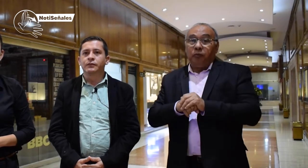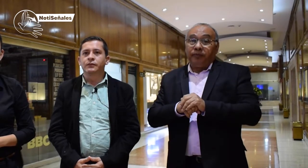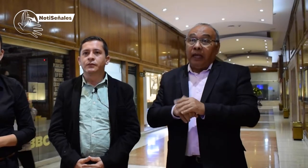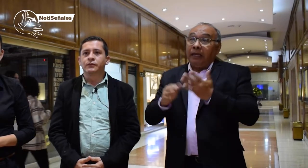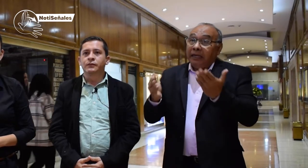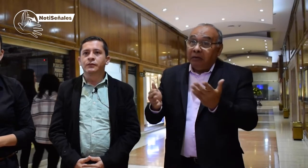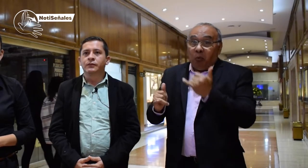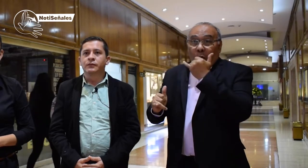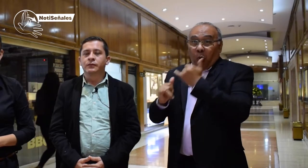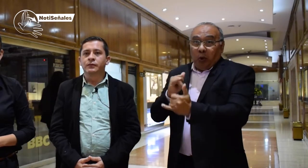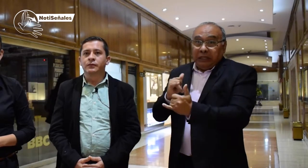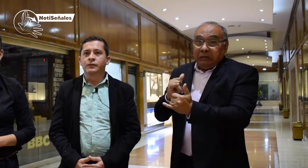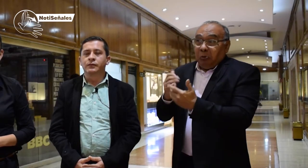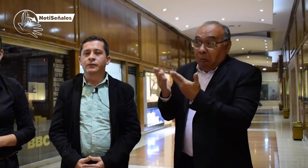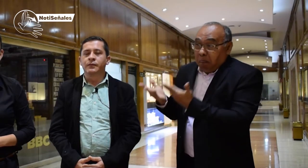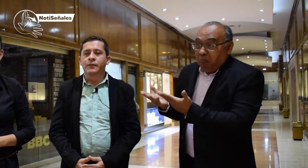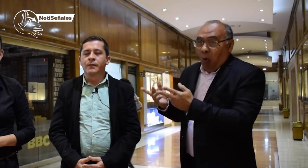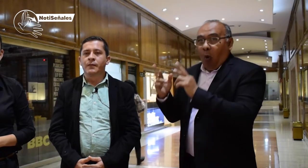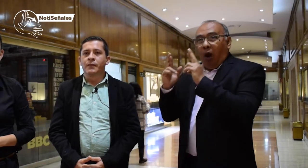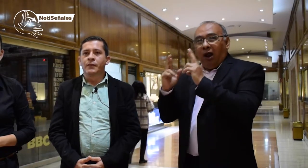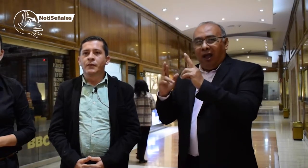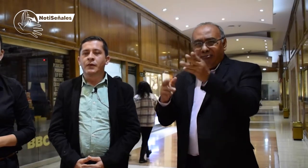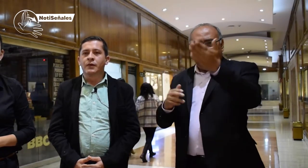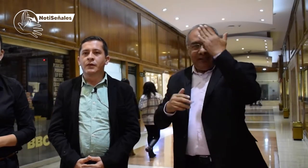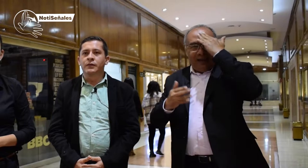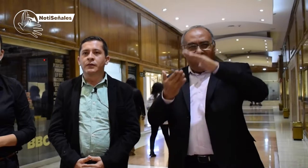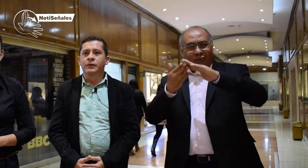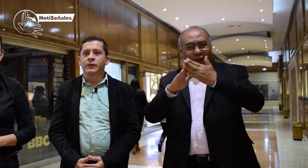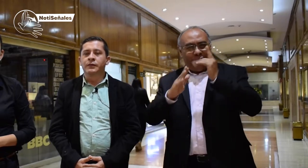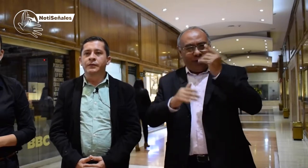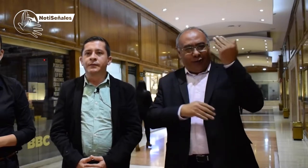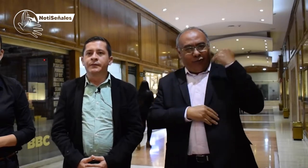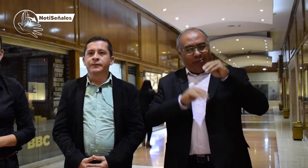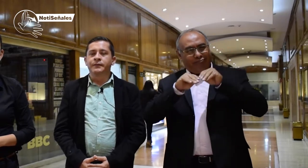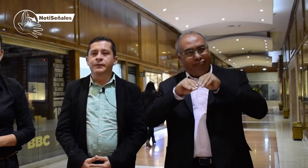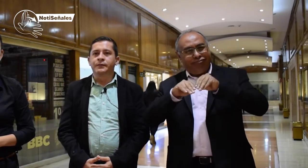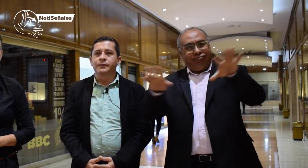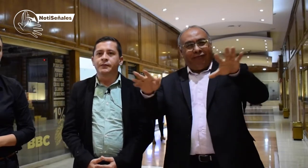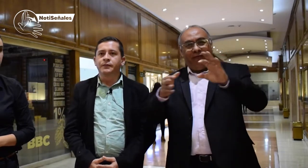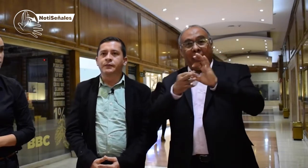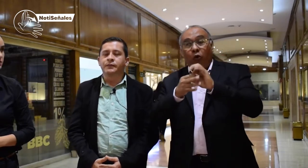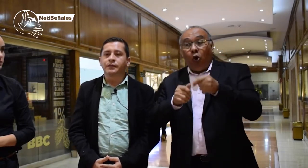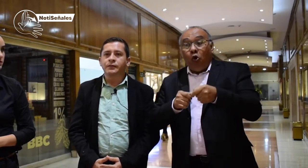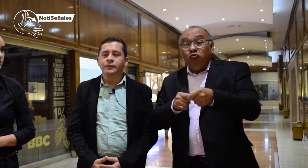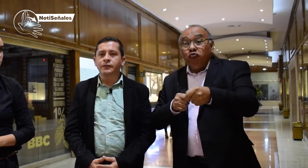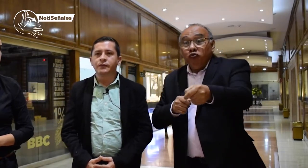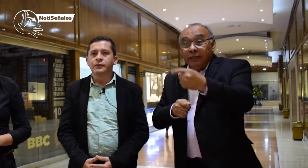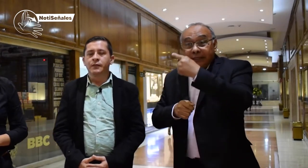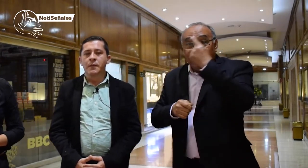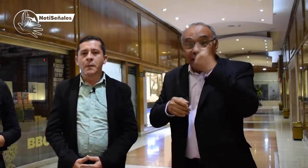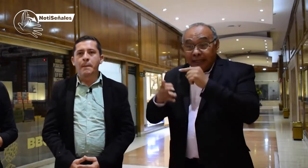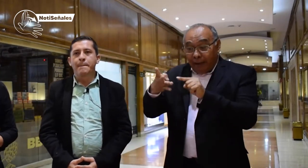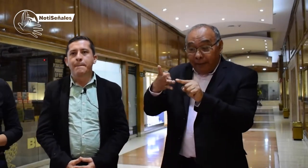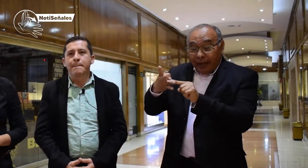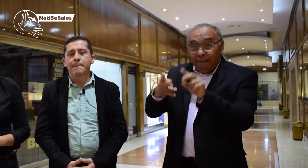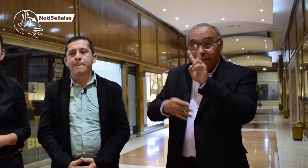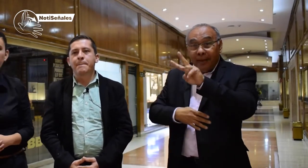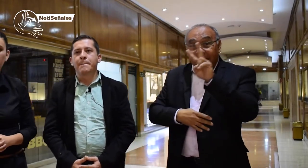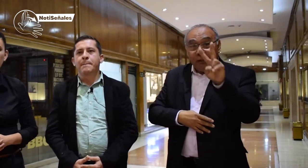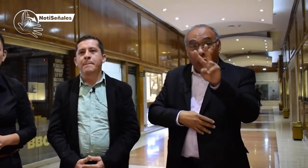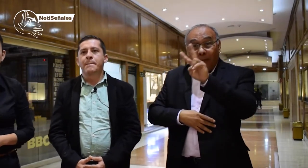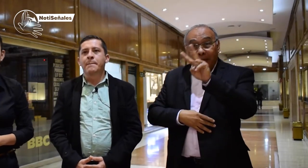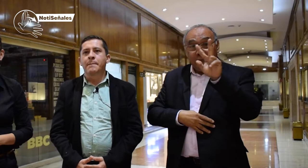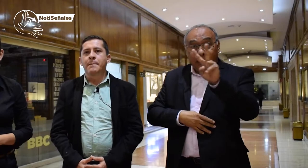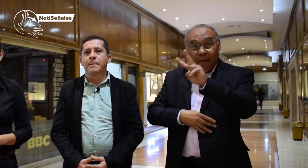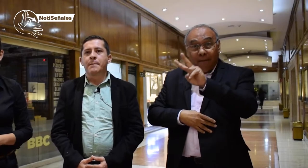haciendo de una manera constructiva, también construyendo este Plan Nacional de Desarrollo. Tal vez ustedes vieron que